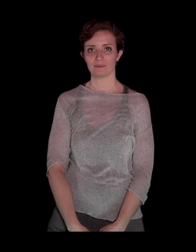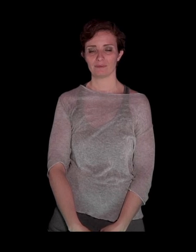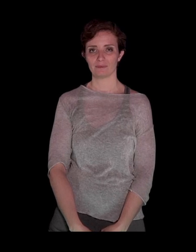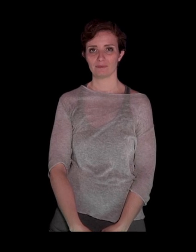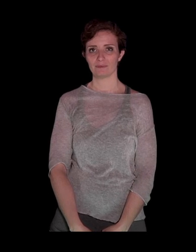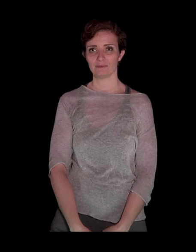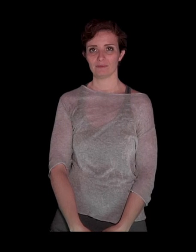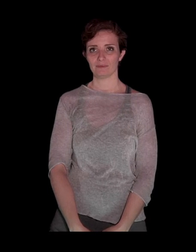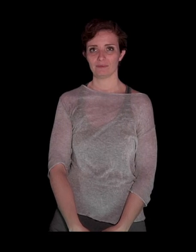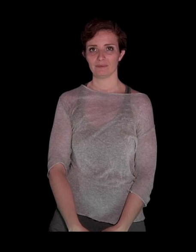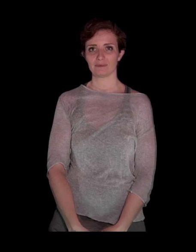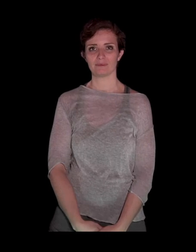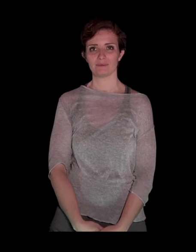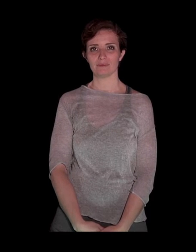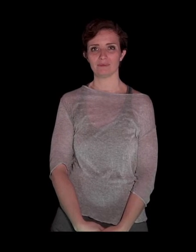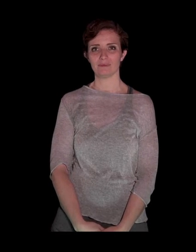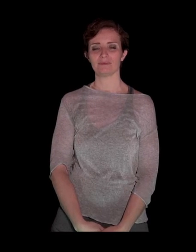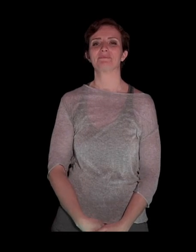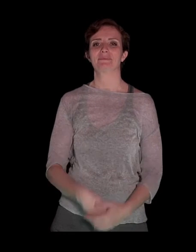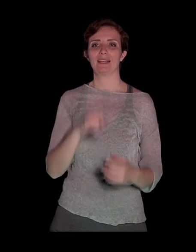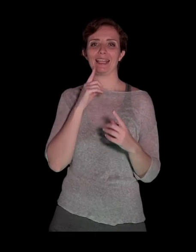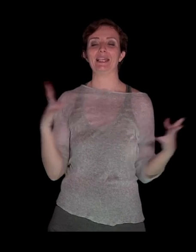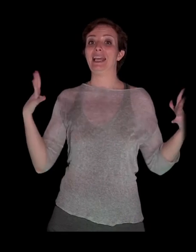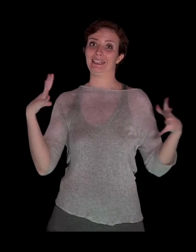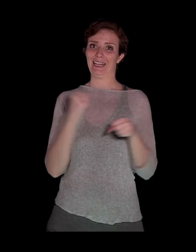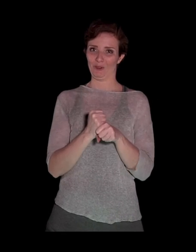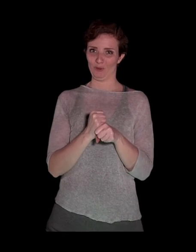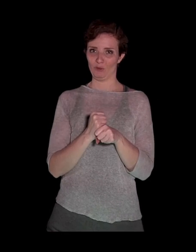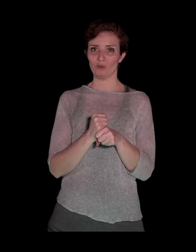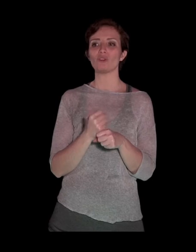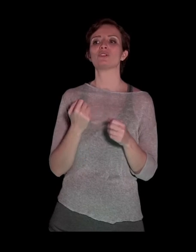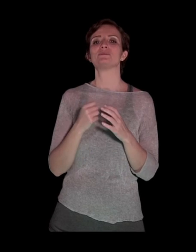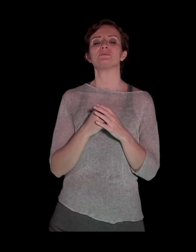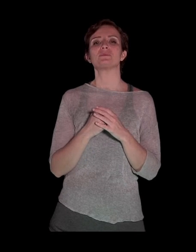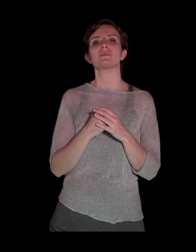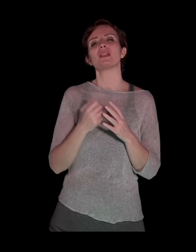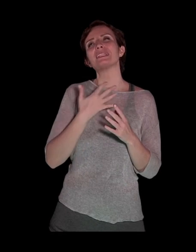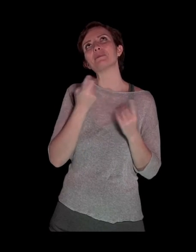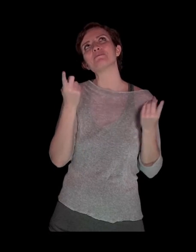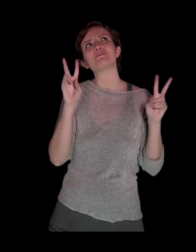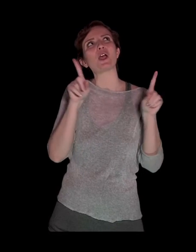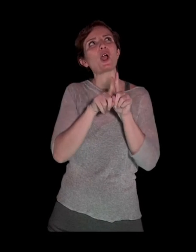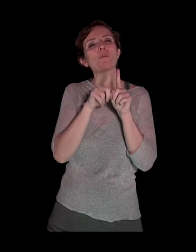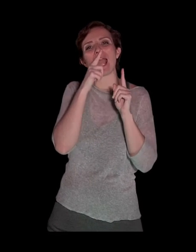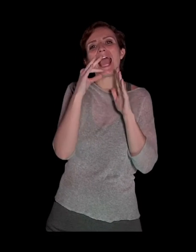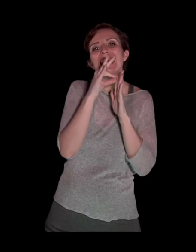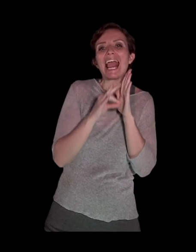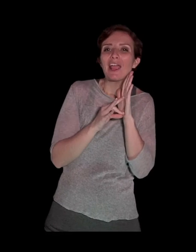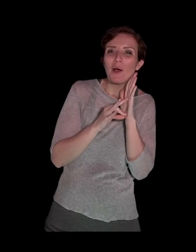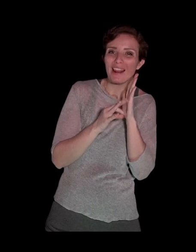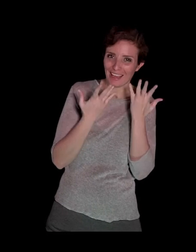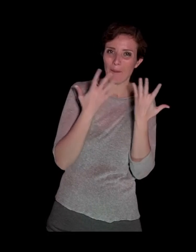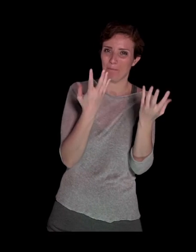precedenza quindi riass Endo quelle che sono diciamo delle regolette pratiche che possono essere utilizzate per